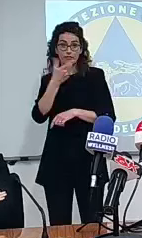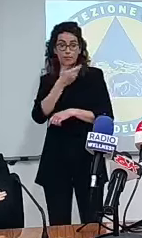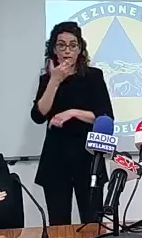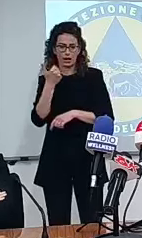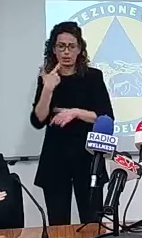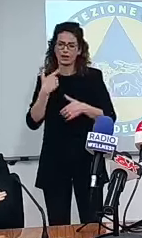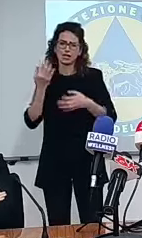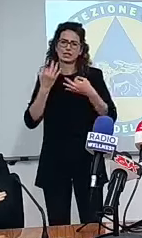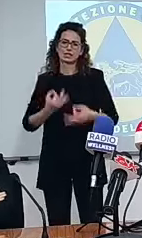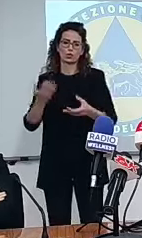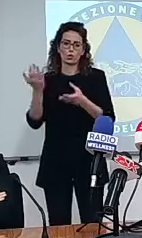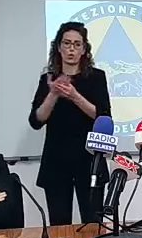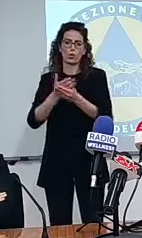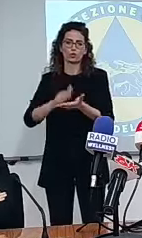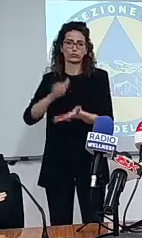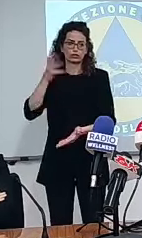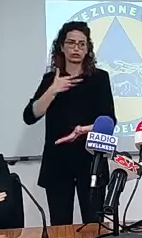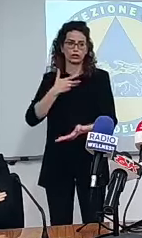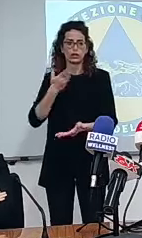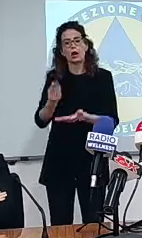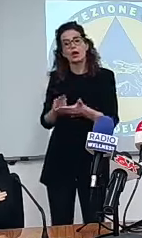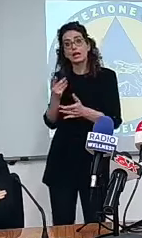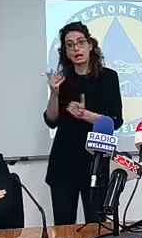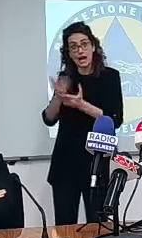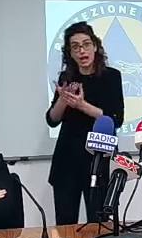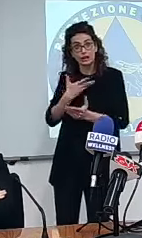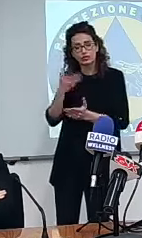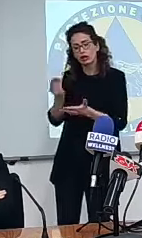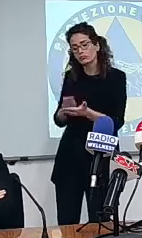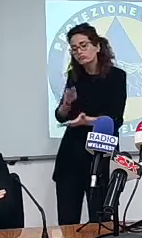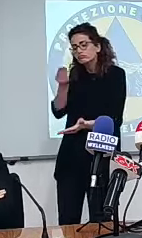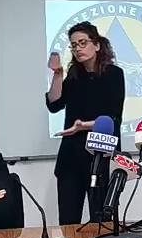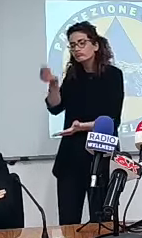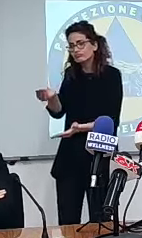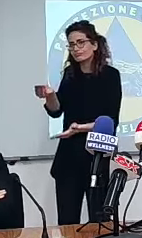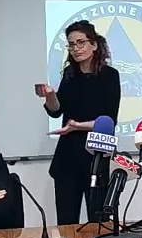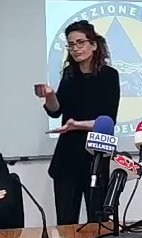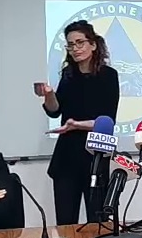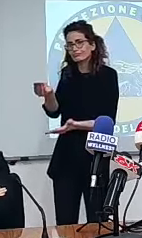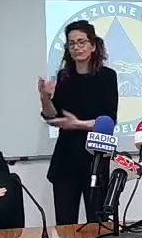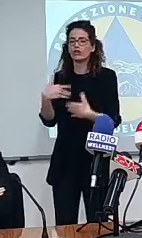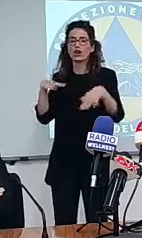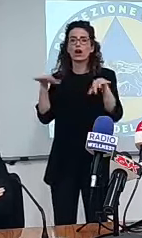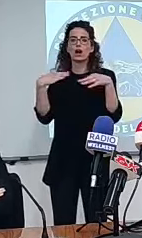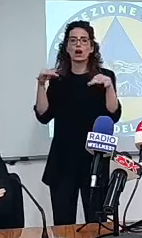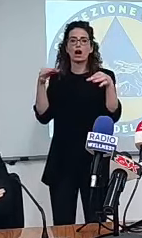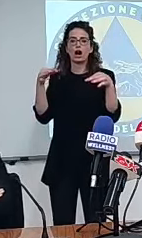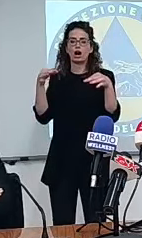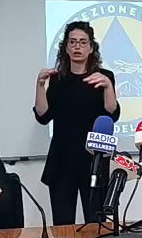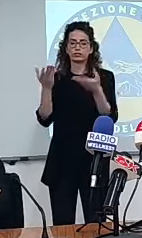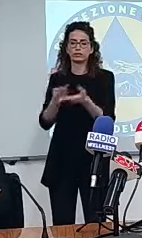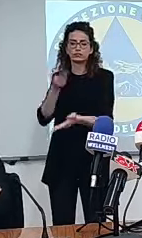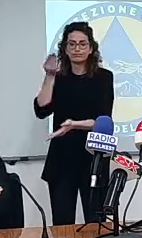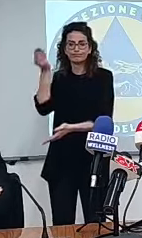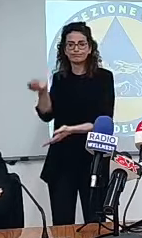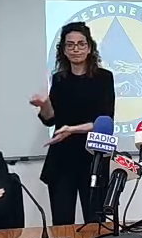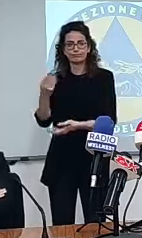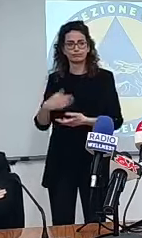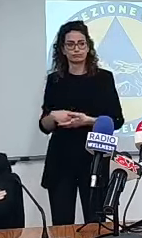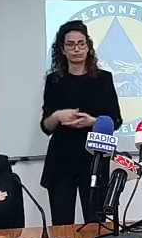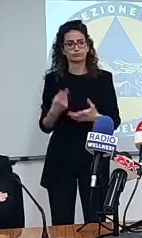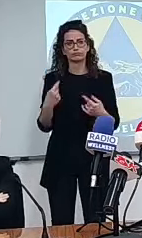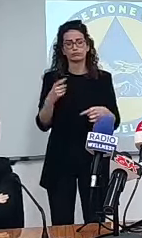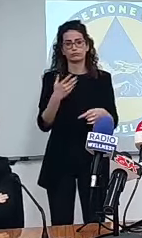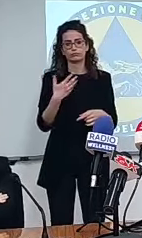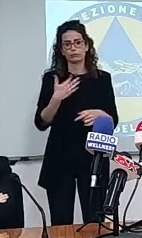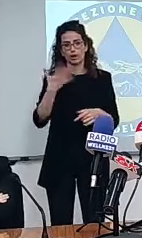le scartoffie, gliene aggiungiamo noi una, che se la porteranno dal Veneto. C'è un pezzo di carta con una dichiarazione. Guardate che